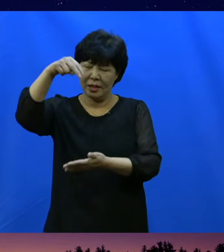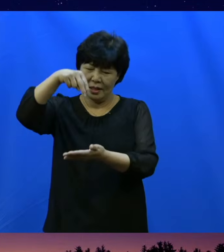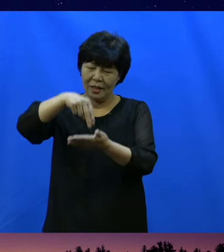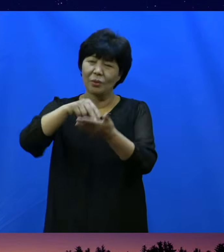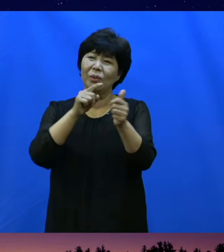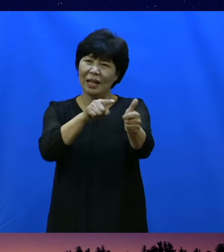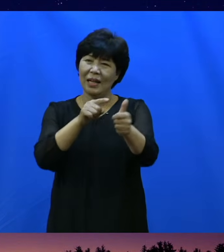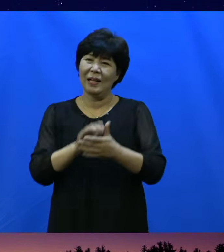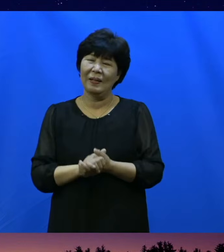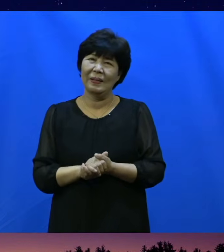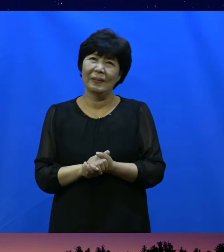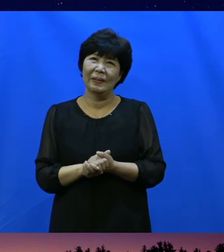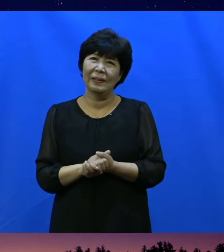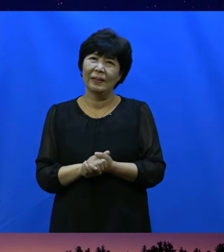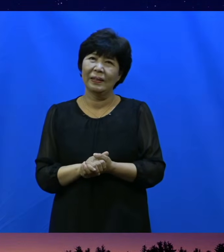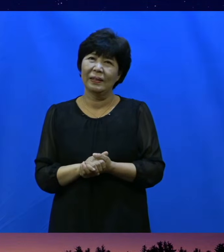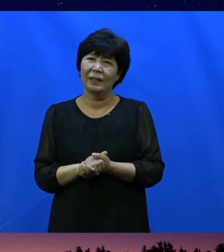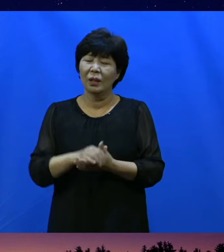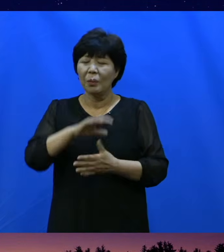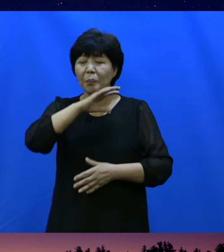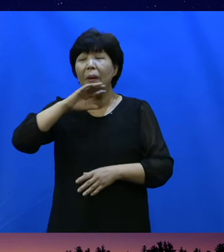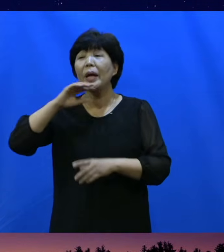베드로를 위한 주님의 기도가 있었어요.